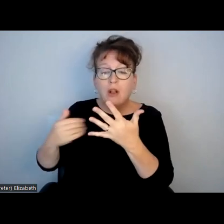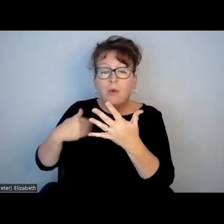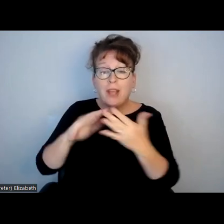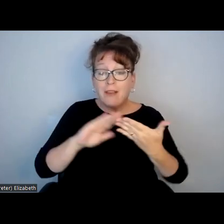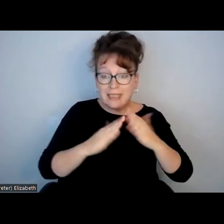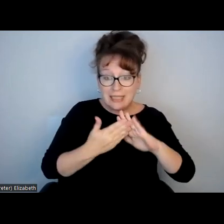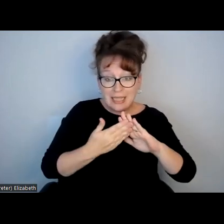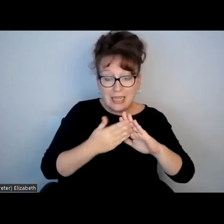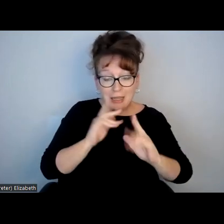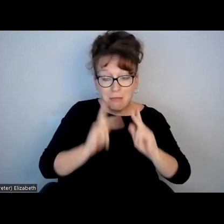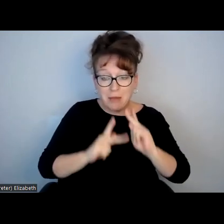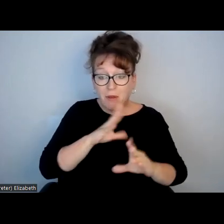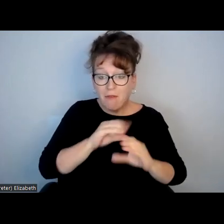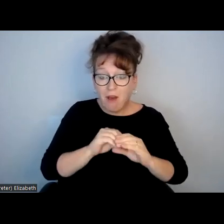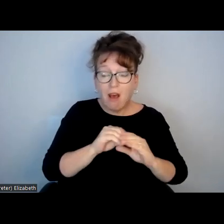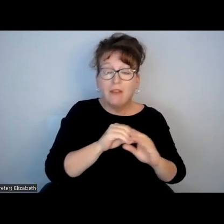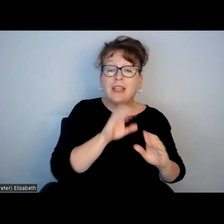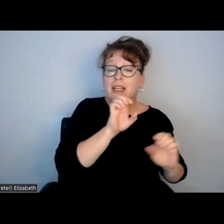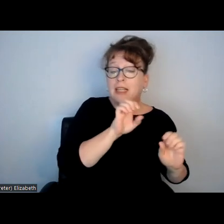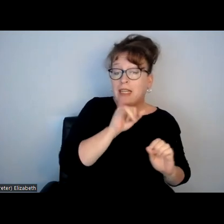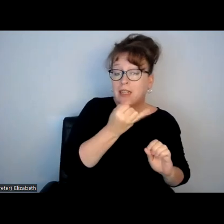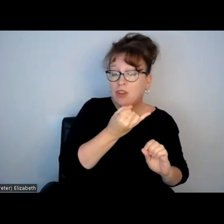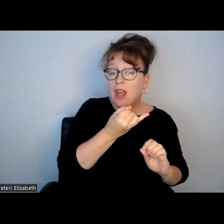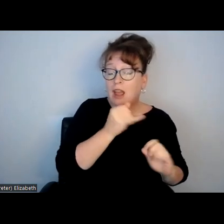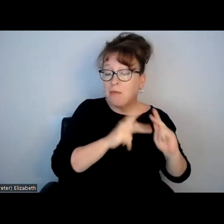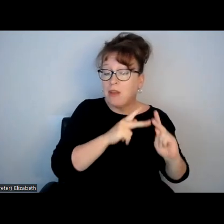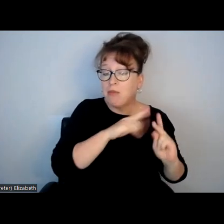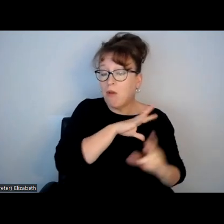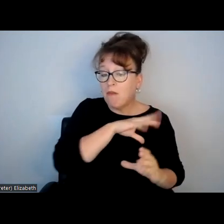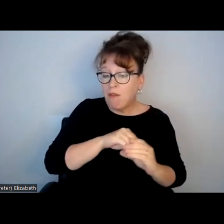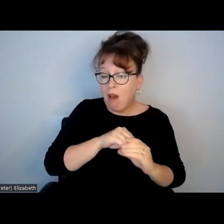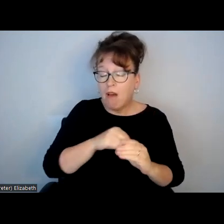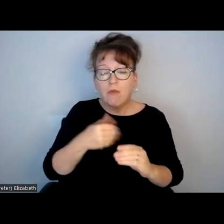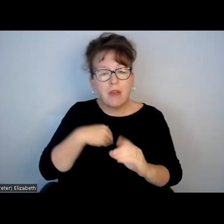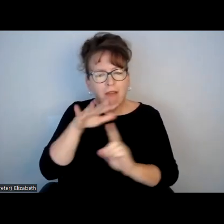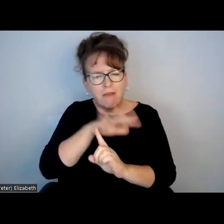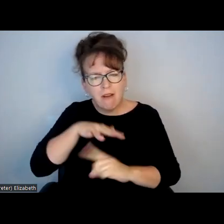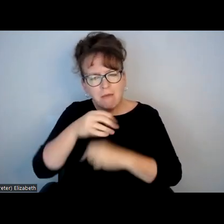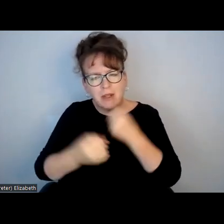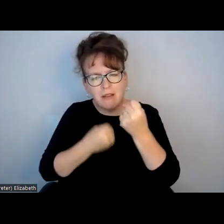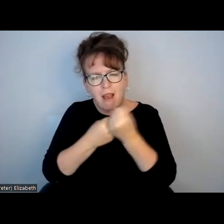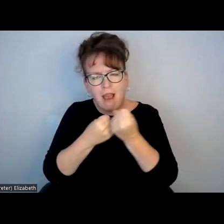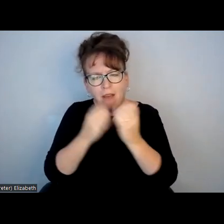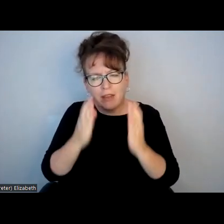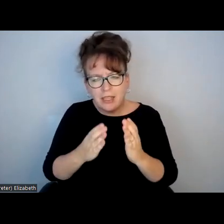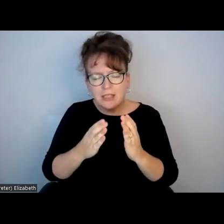y empleo tenemos organizaciones de ajusticia ambiental tenemos eh